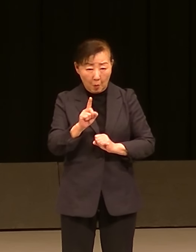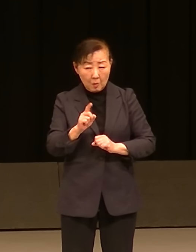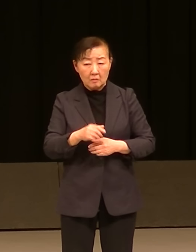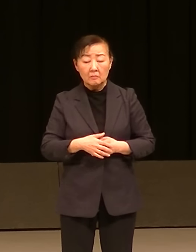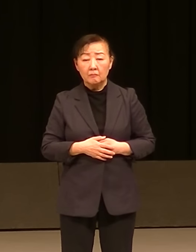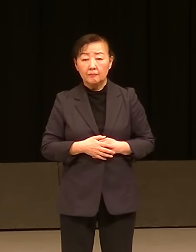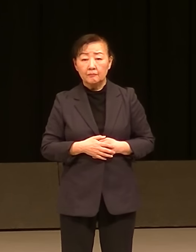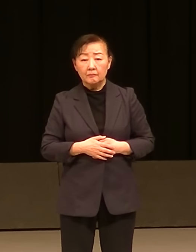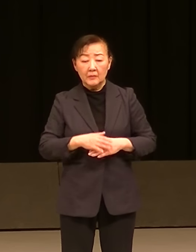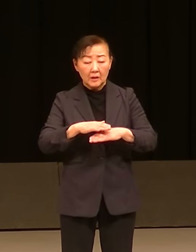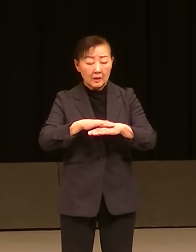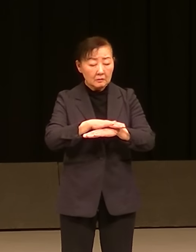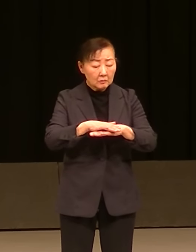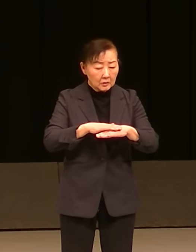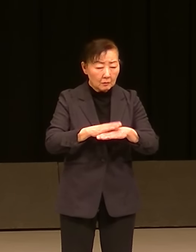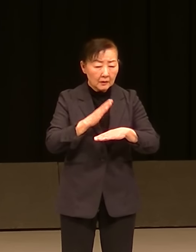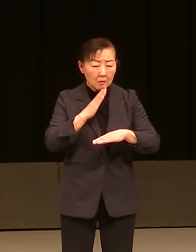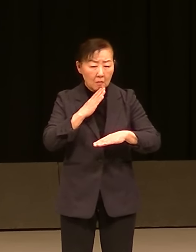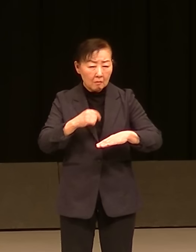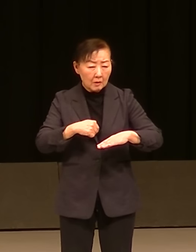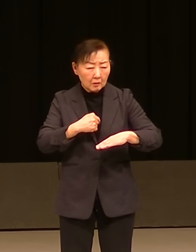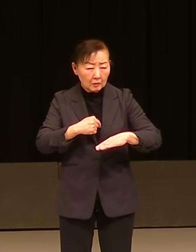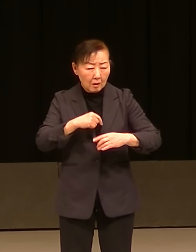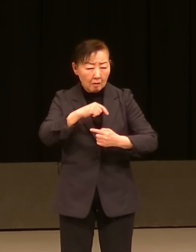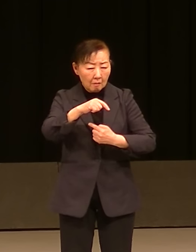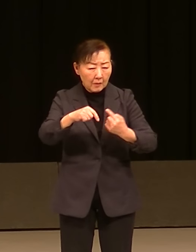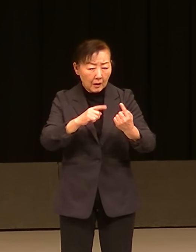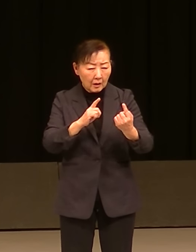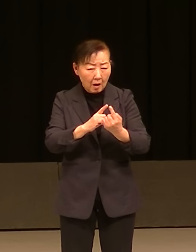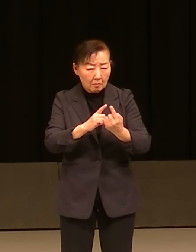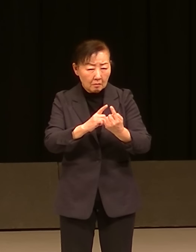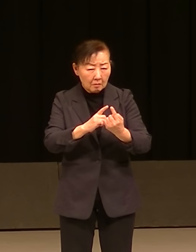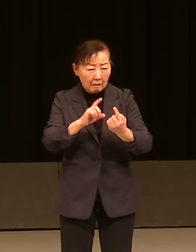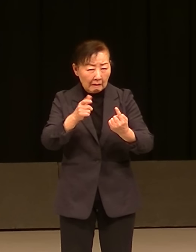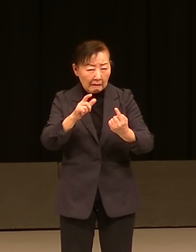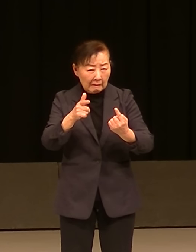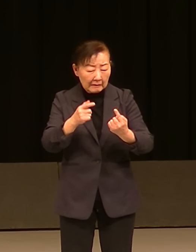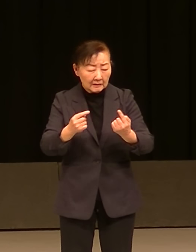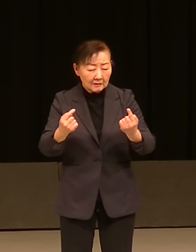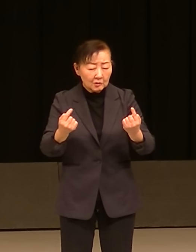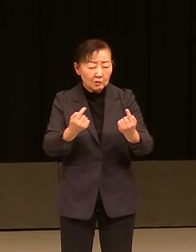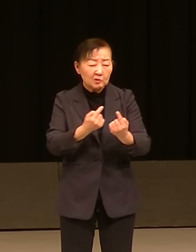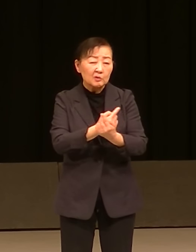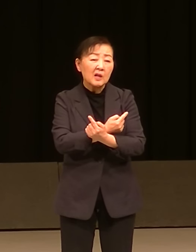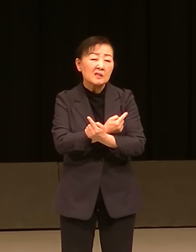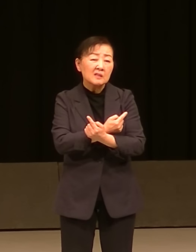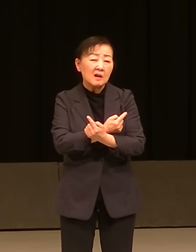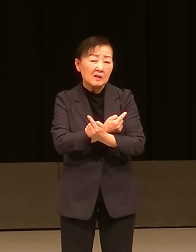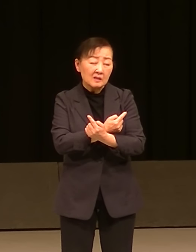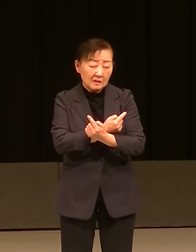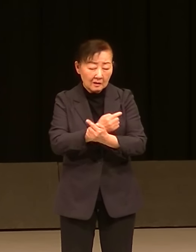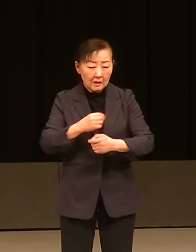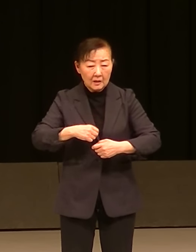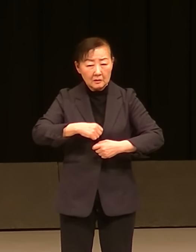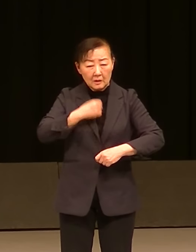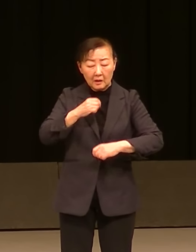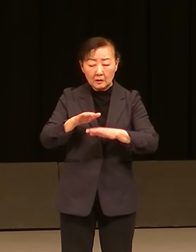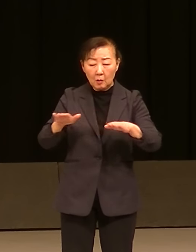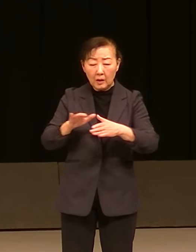ね、慈しみと誠は巡り合うどころかすれ違い、正義と平和